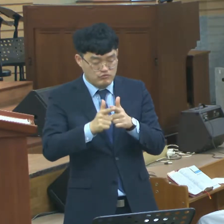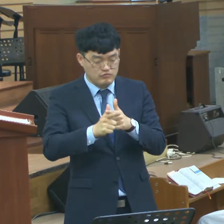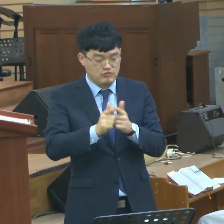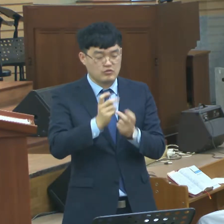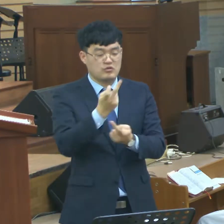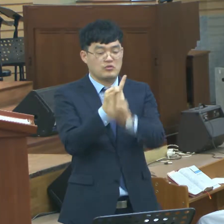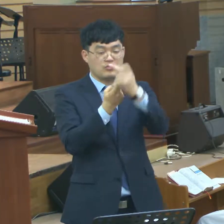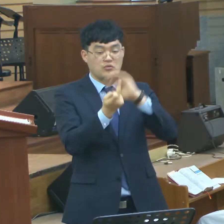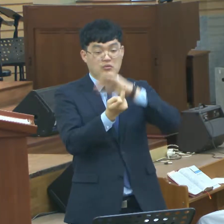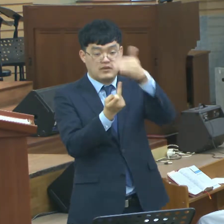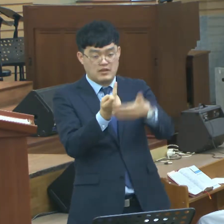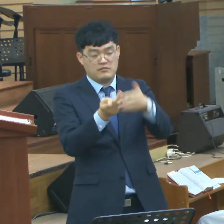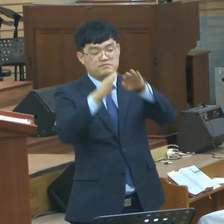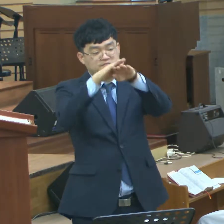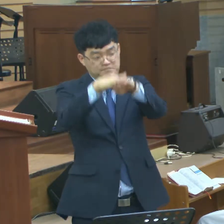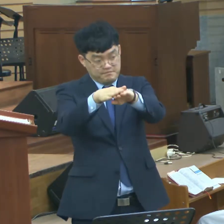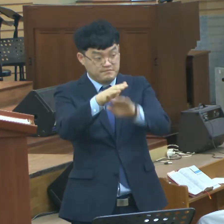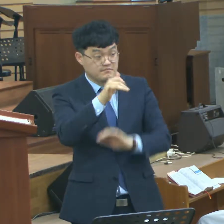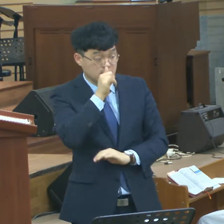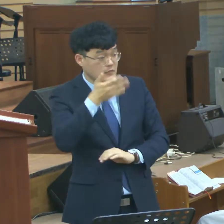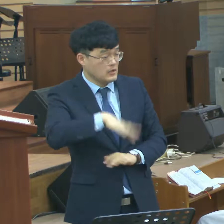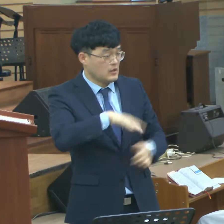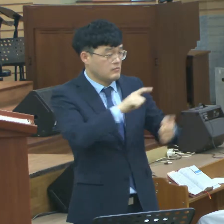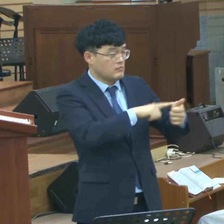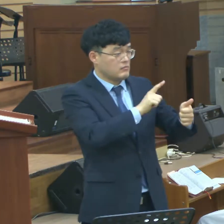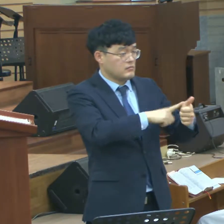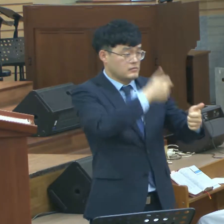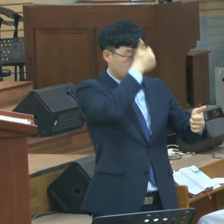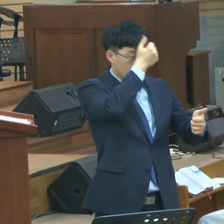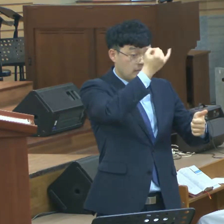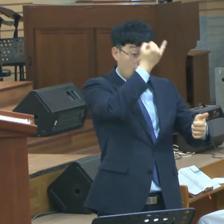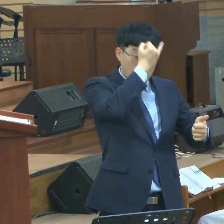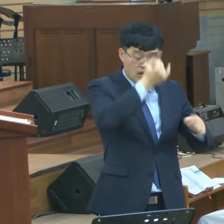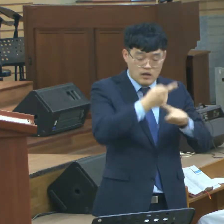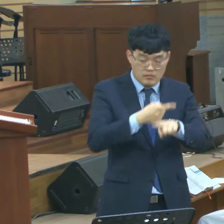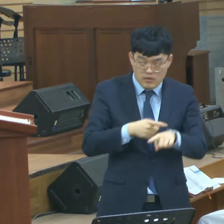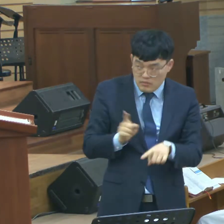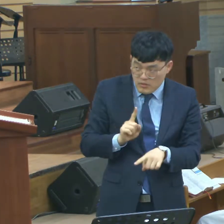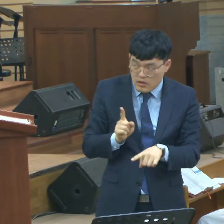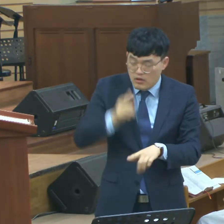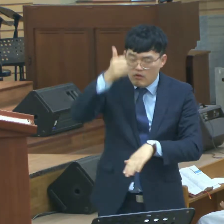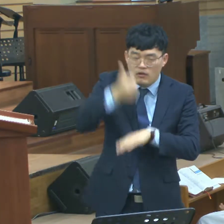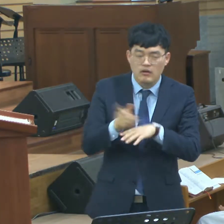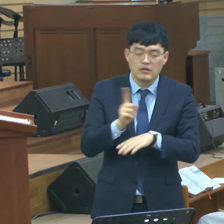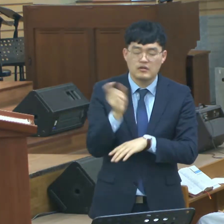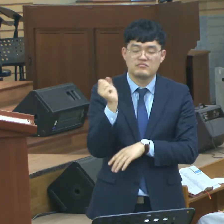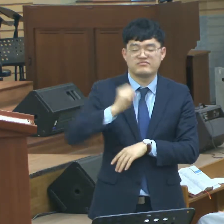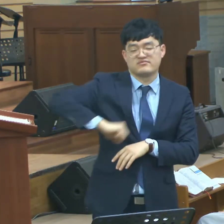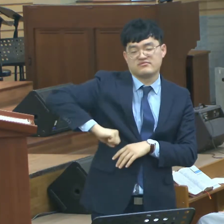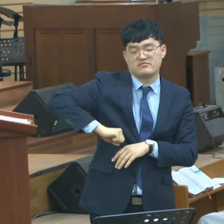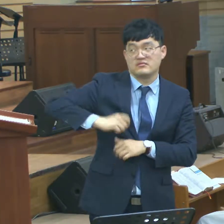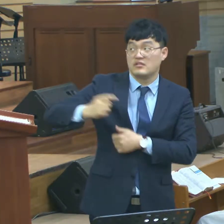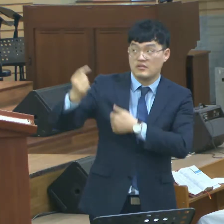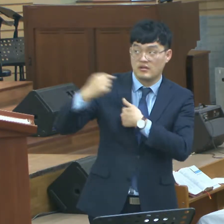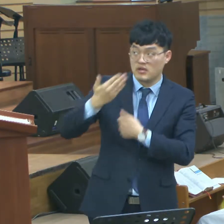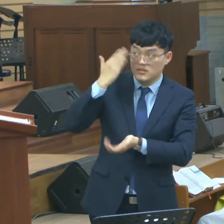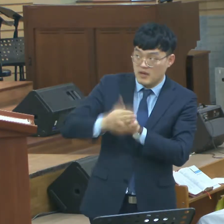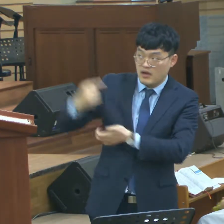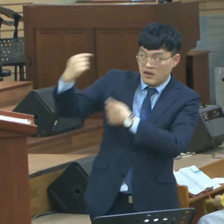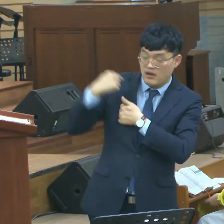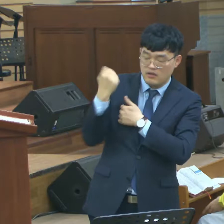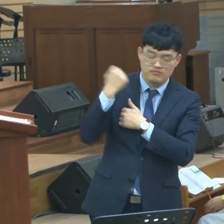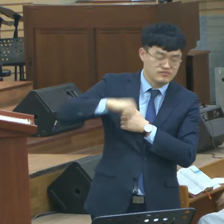그런데 아담과 하와가 선악을 알게 하는 나무의 실과를 부부가 같이 먹었죠. 그리고